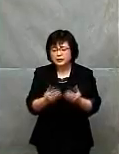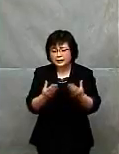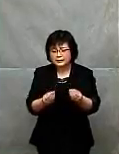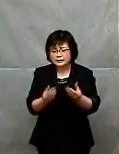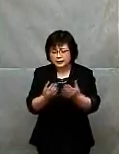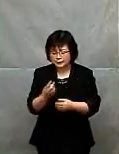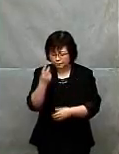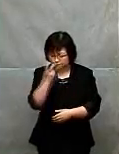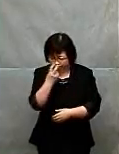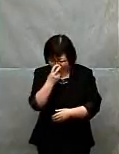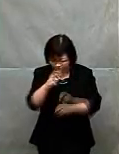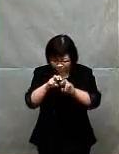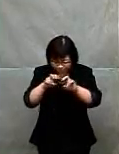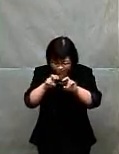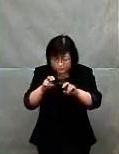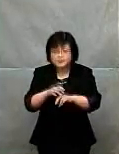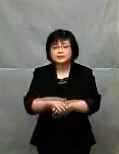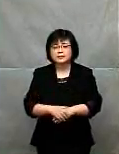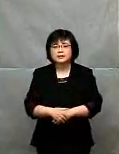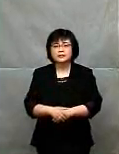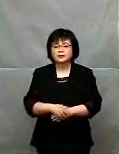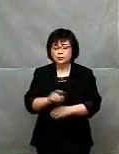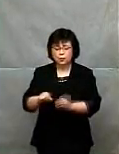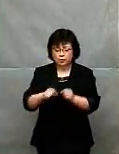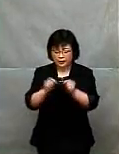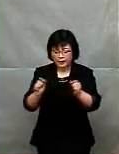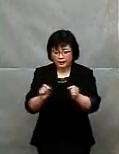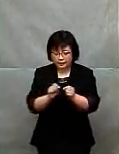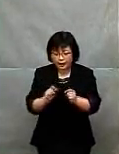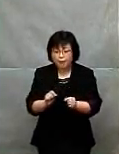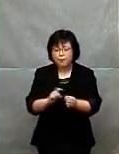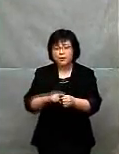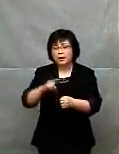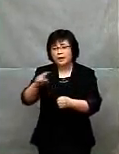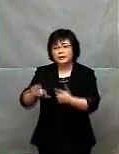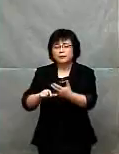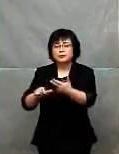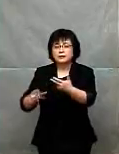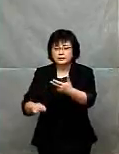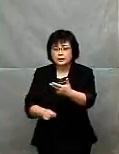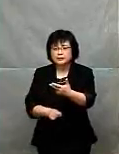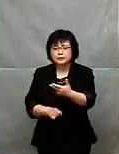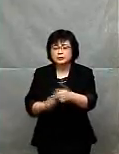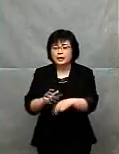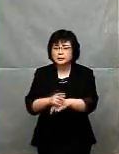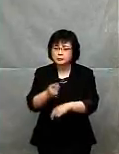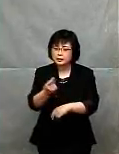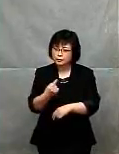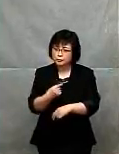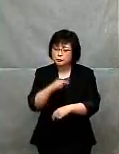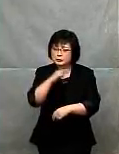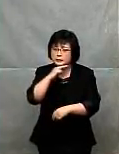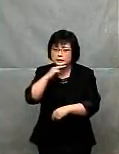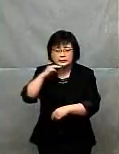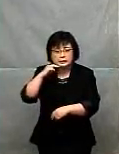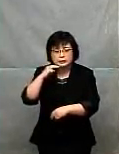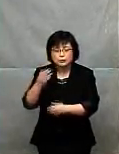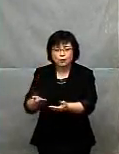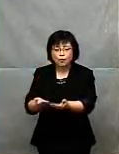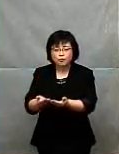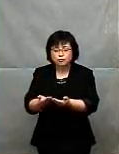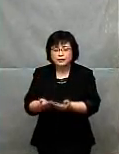検証し、その成果を来年の7月に初寄港するイギリス船籍